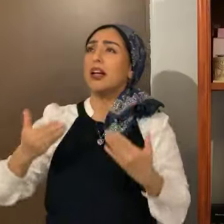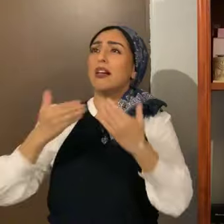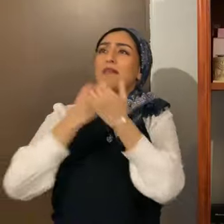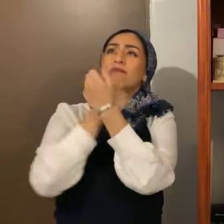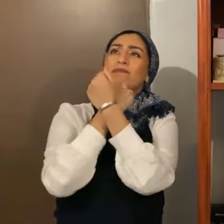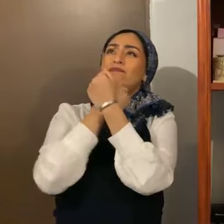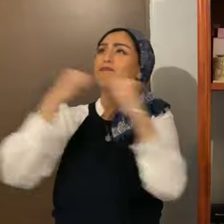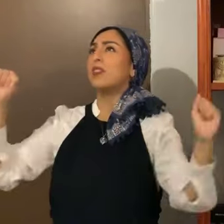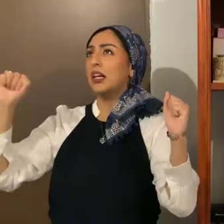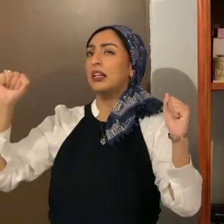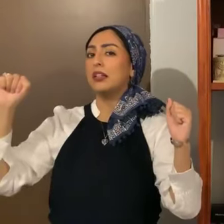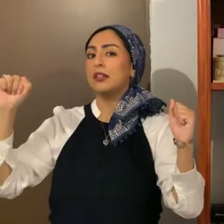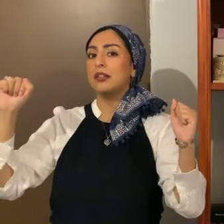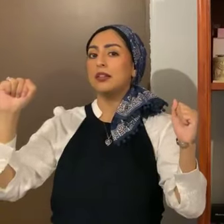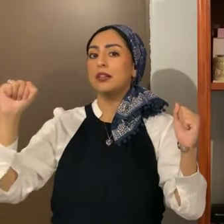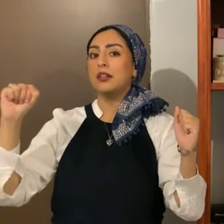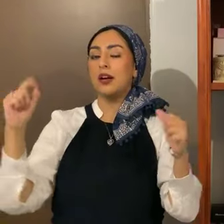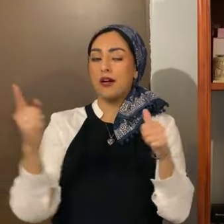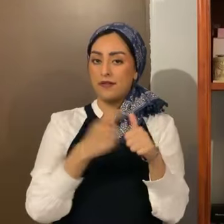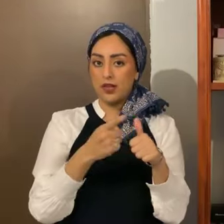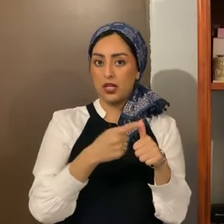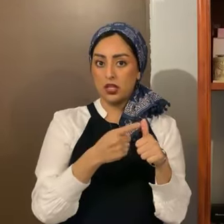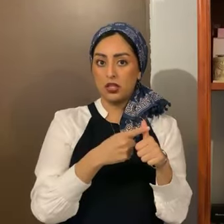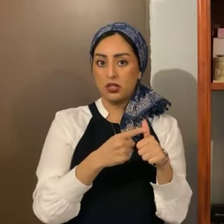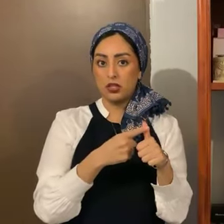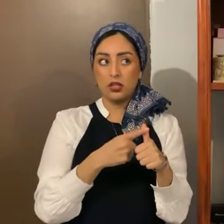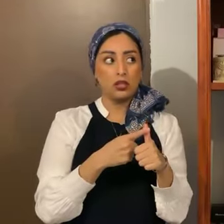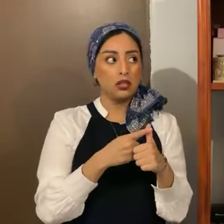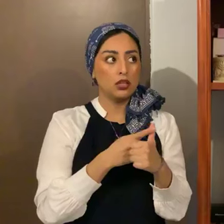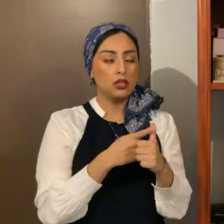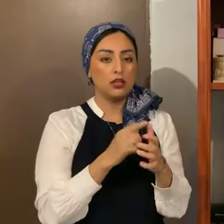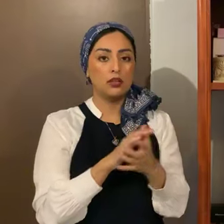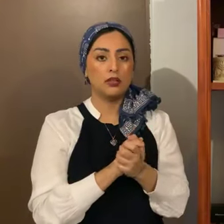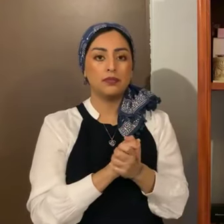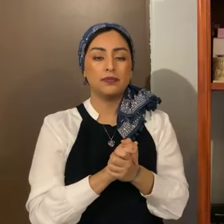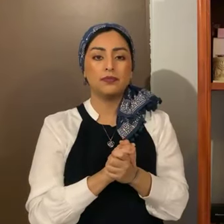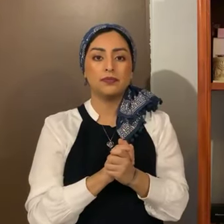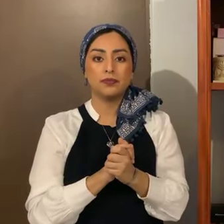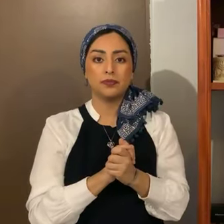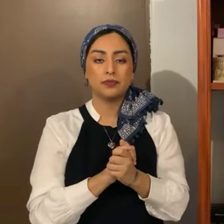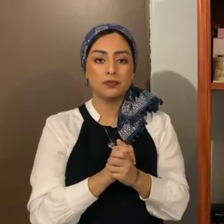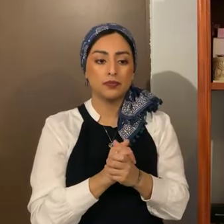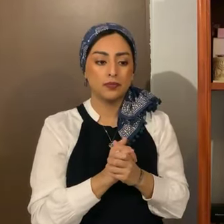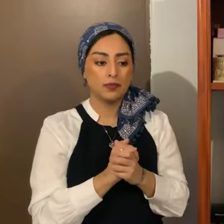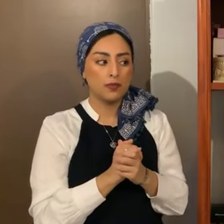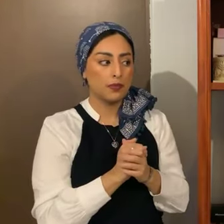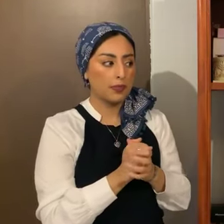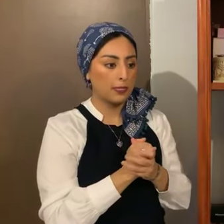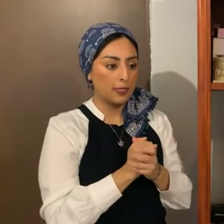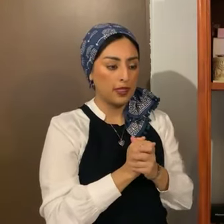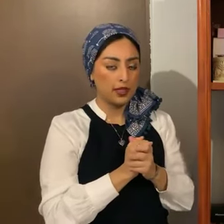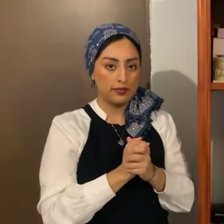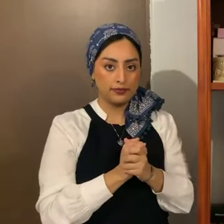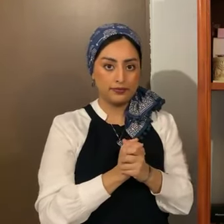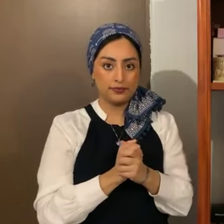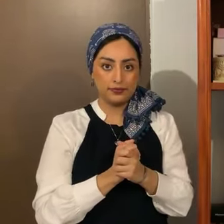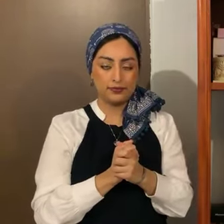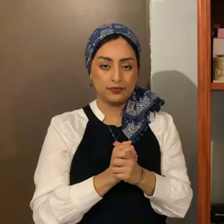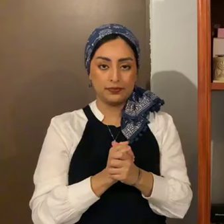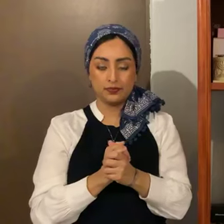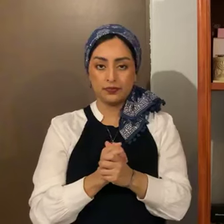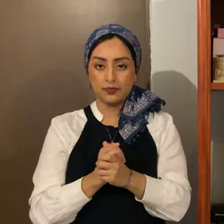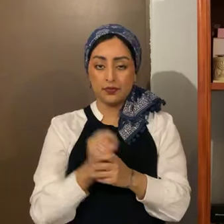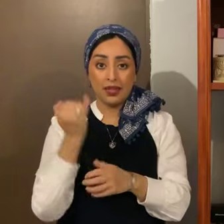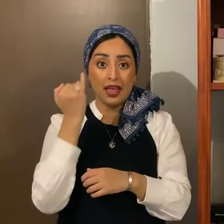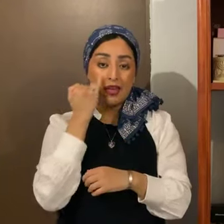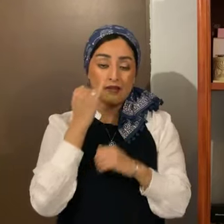David, pidiendo liberación, la cual se basa en el nombre de Yahweh. Si